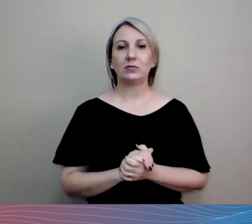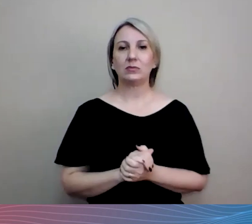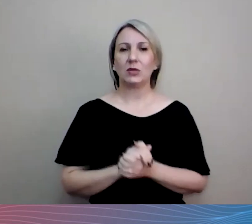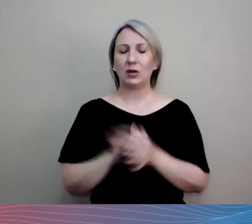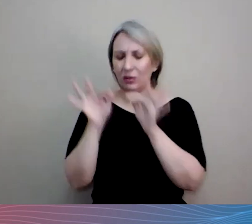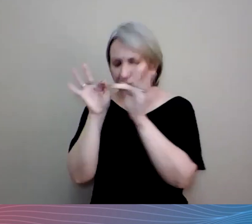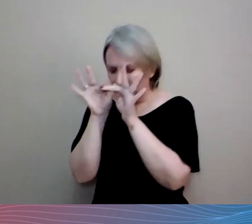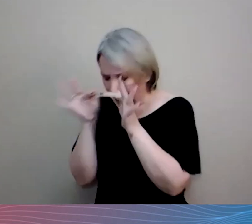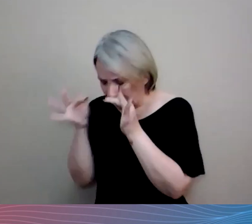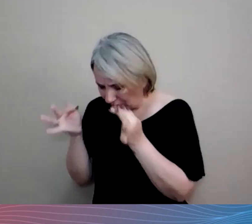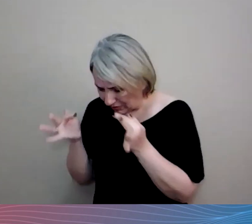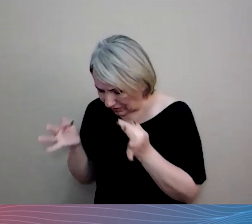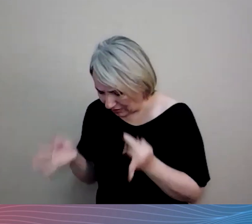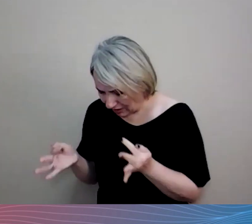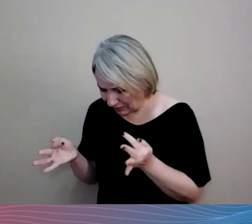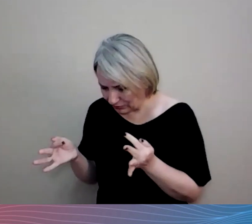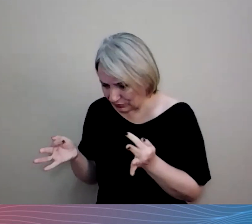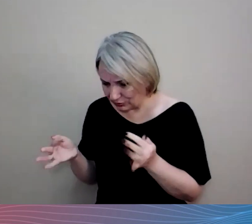com longanimidade,